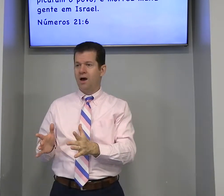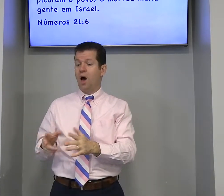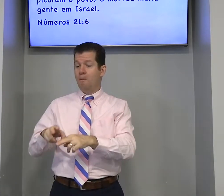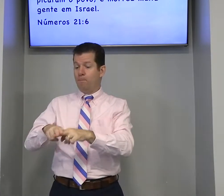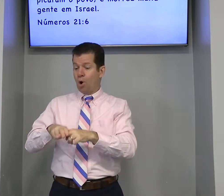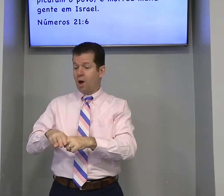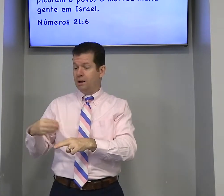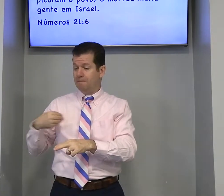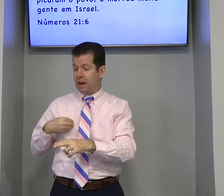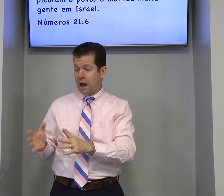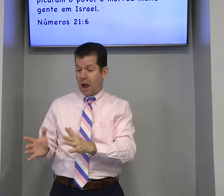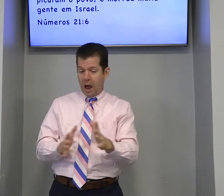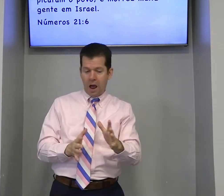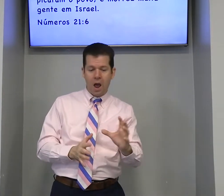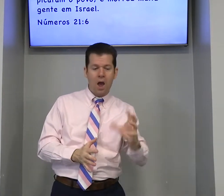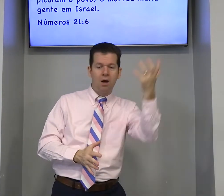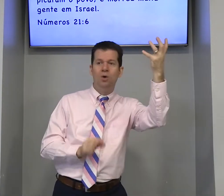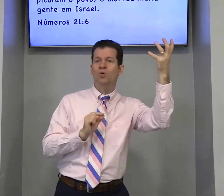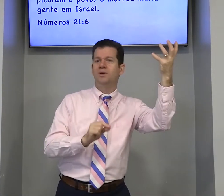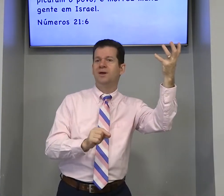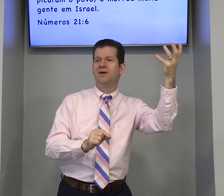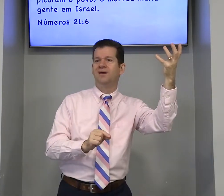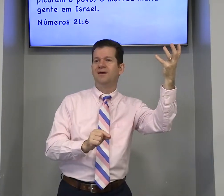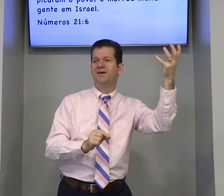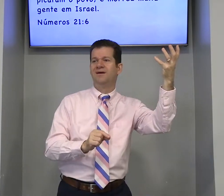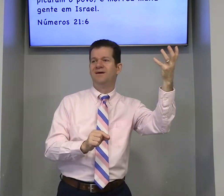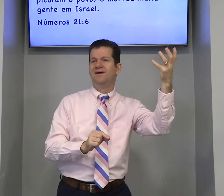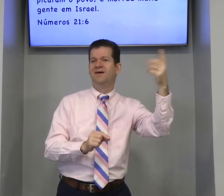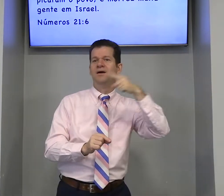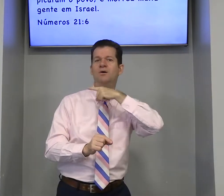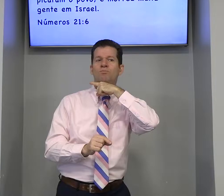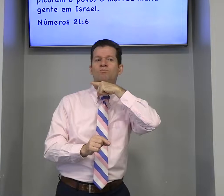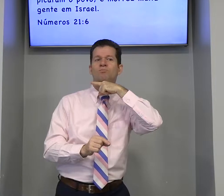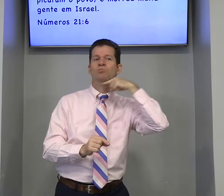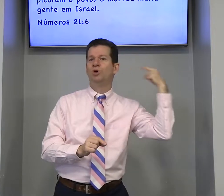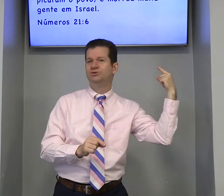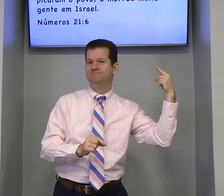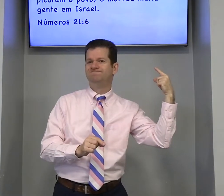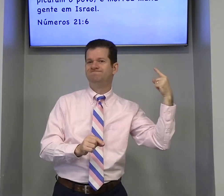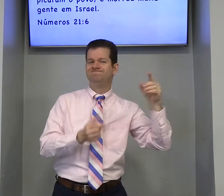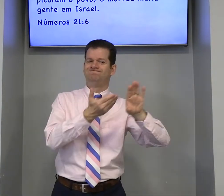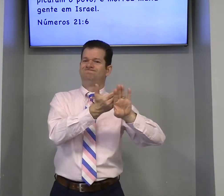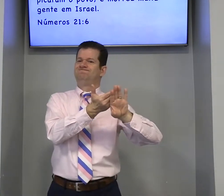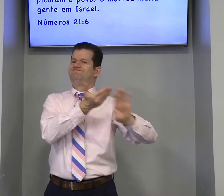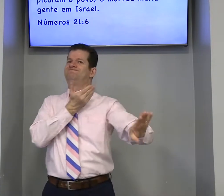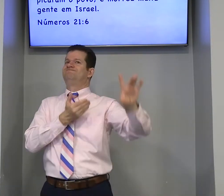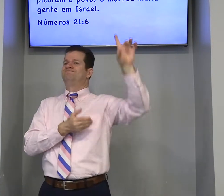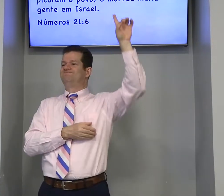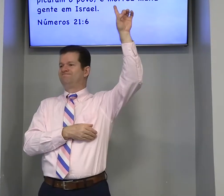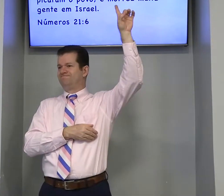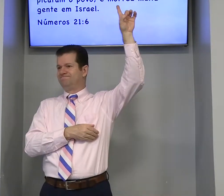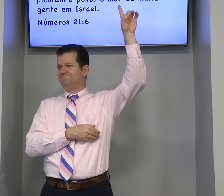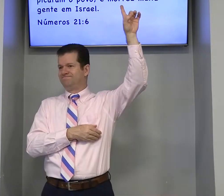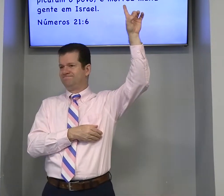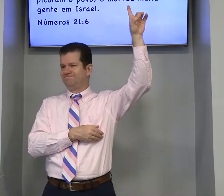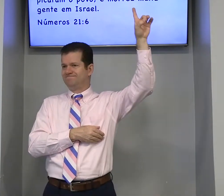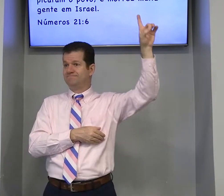pecado. Por causa do pecado, acontece o quê? Morte e afasta de